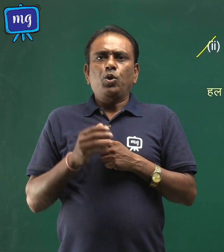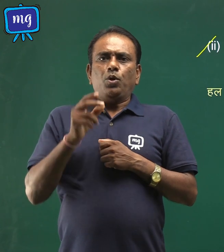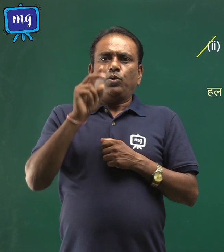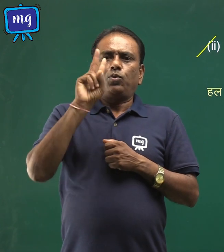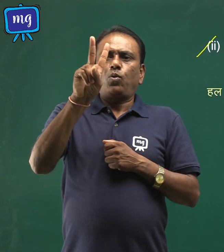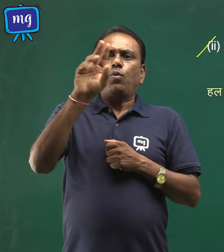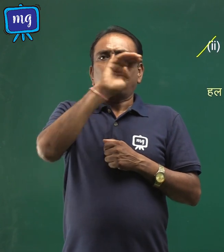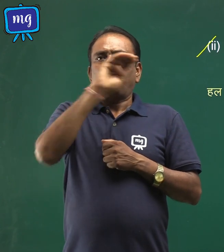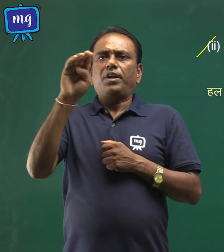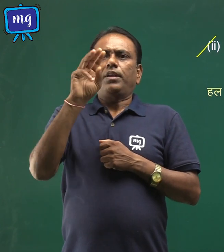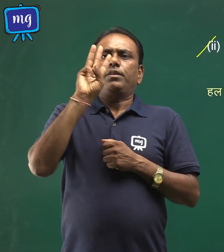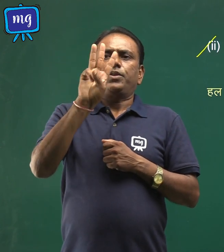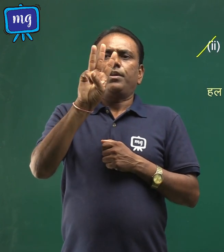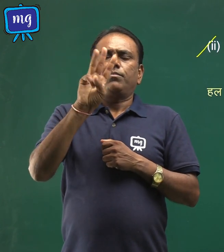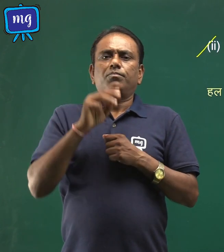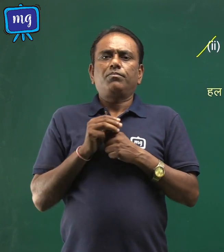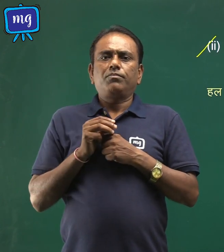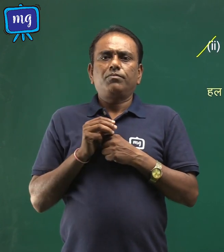2/3